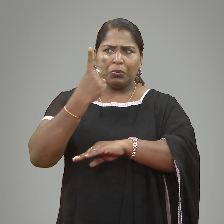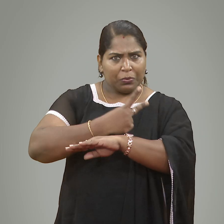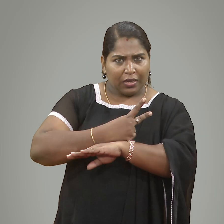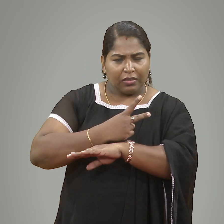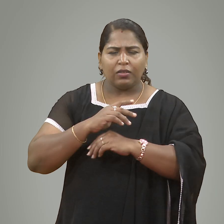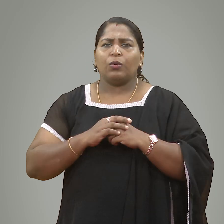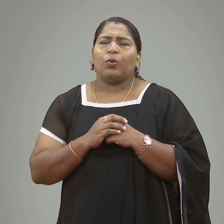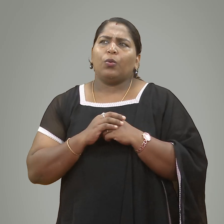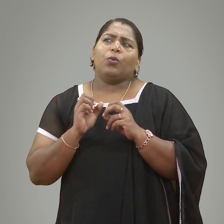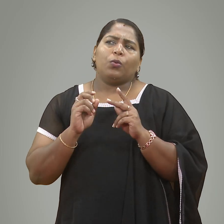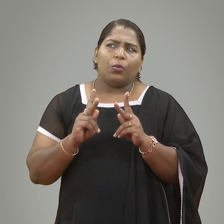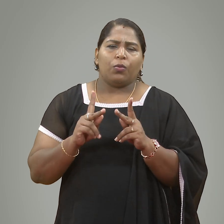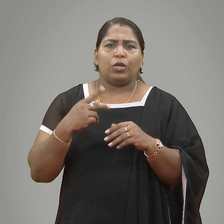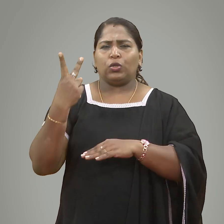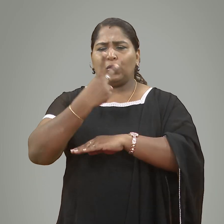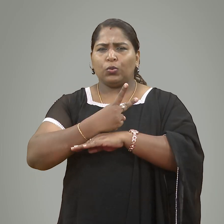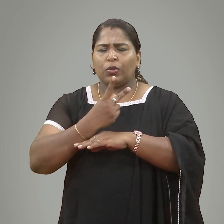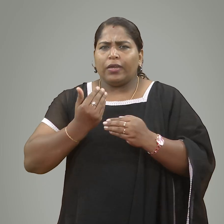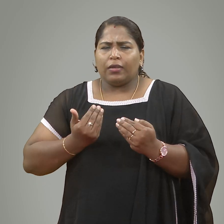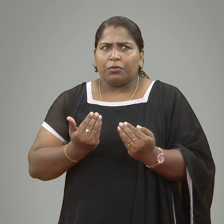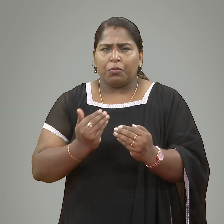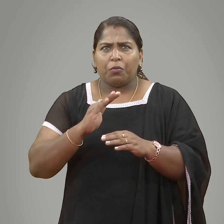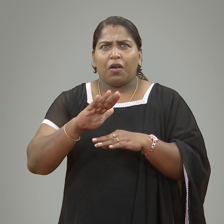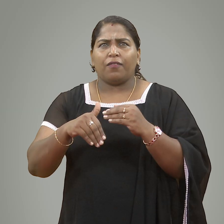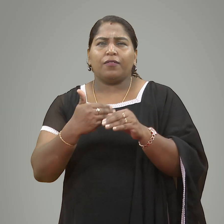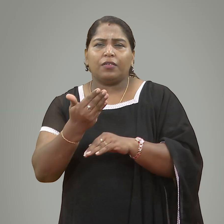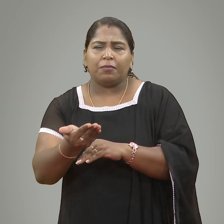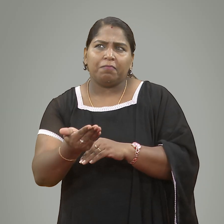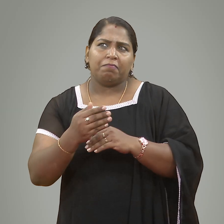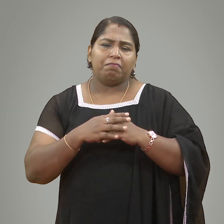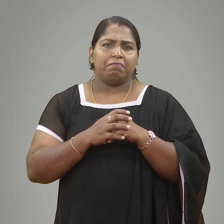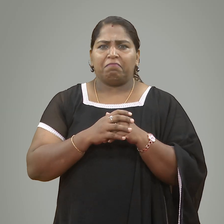രണ്ട് ദിവസം ഓ 2 ദിവസം കഴിഞ്ഞ കുട്ടികൾക്ക്